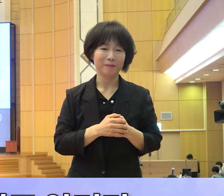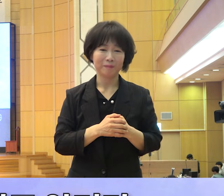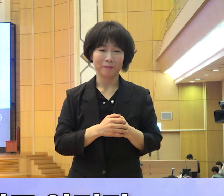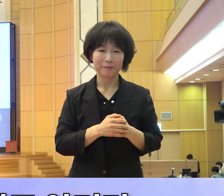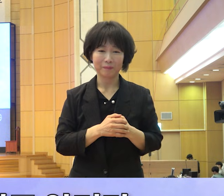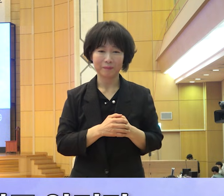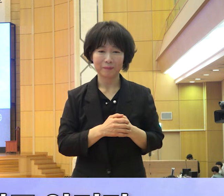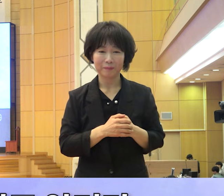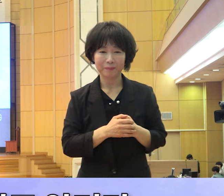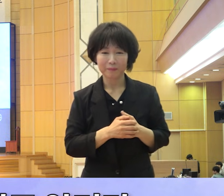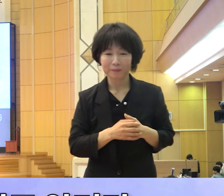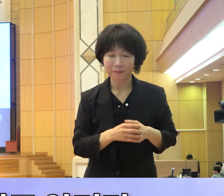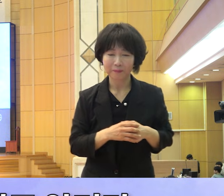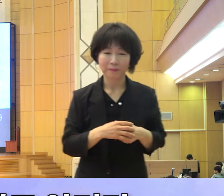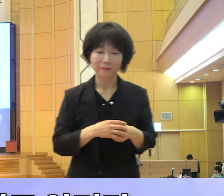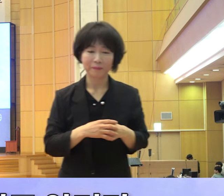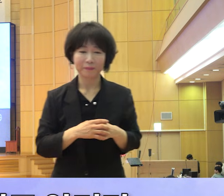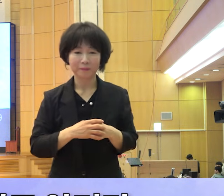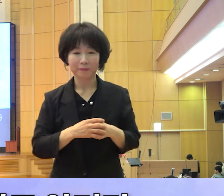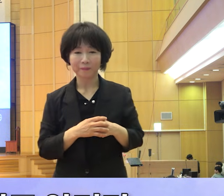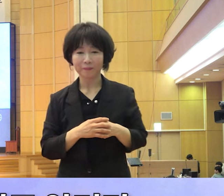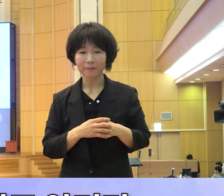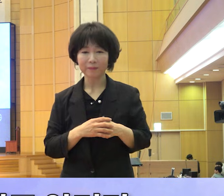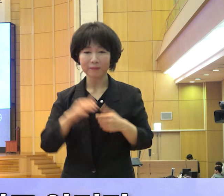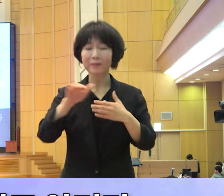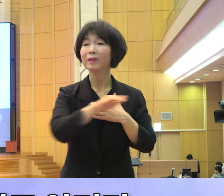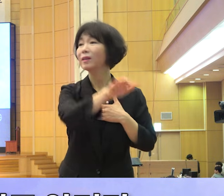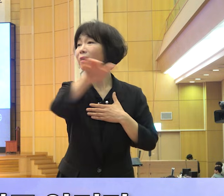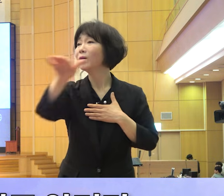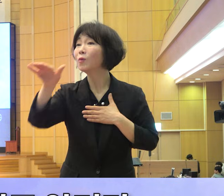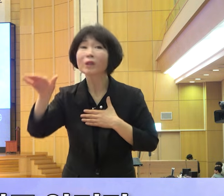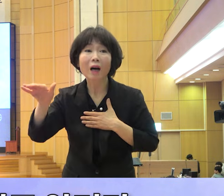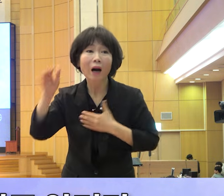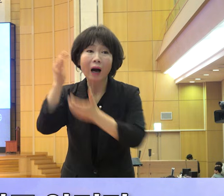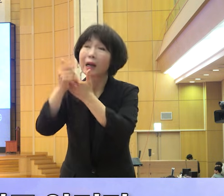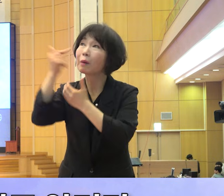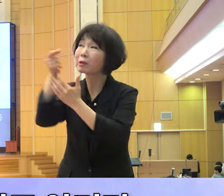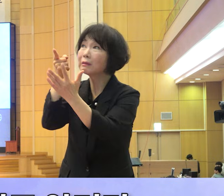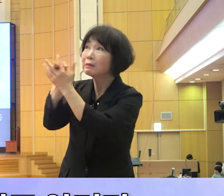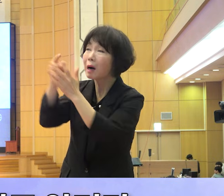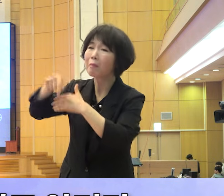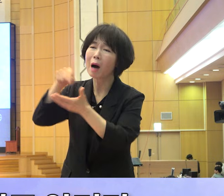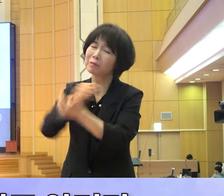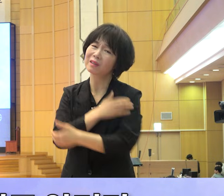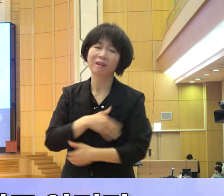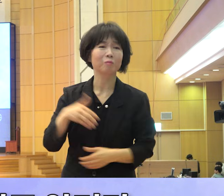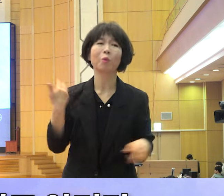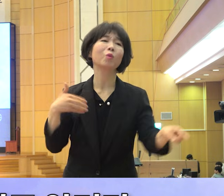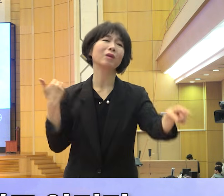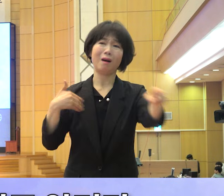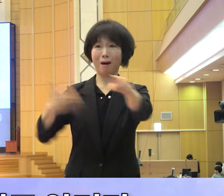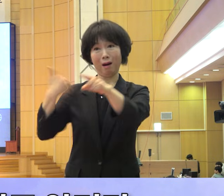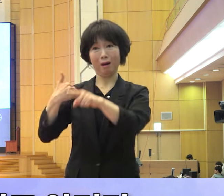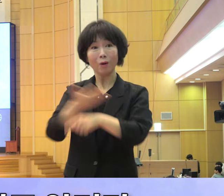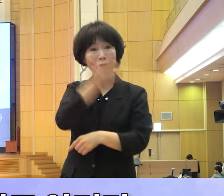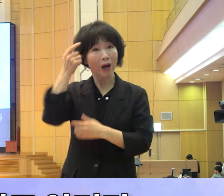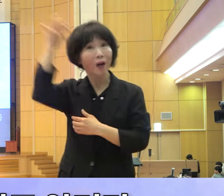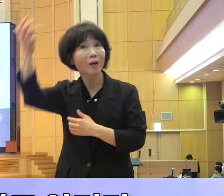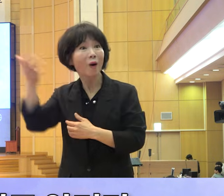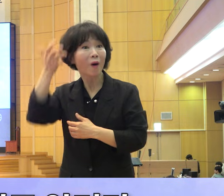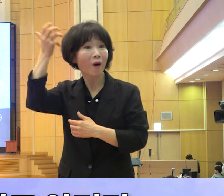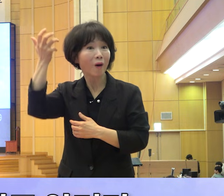이런데도 자식들은 걸 모르거든요. 우리들이 그래요. 육신의 자녀들도 그렇듯이 우리가